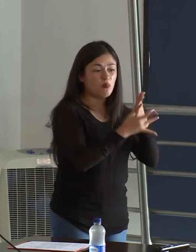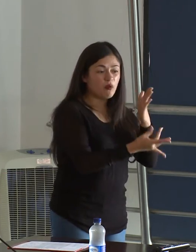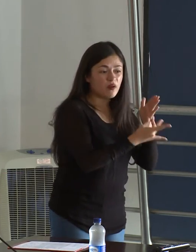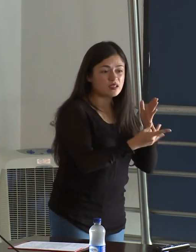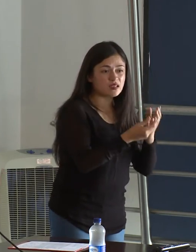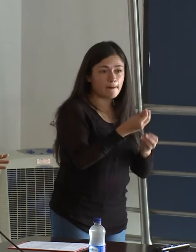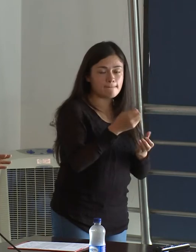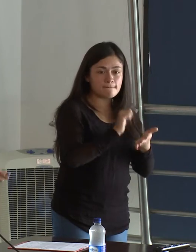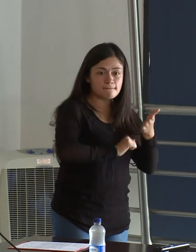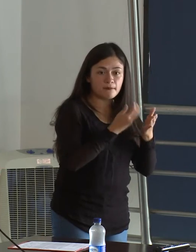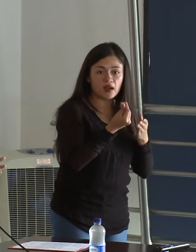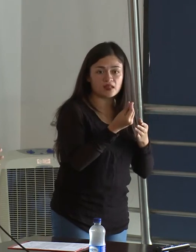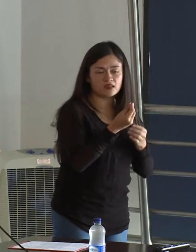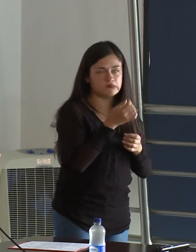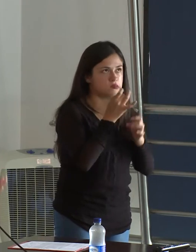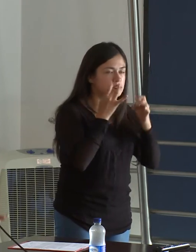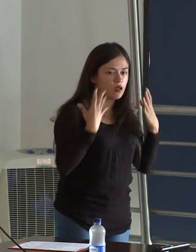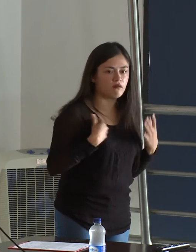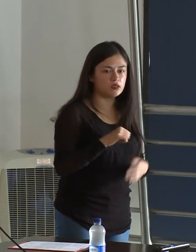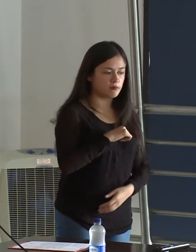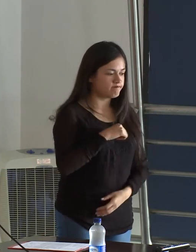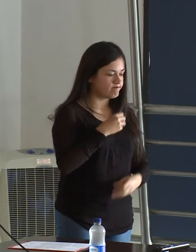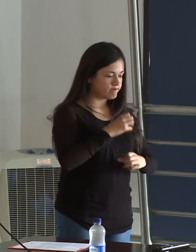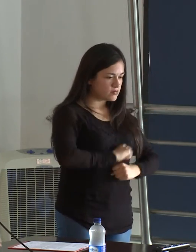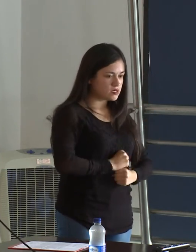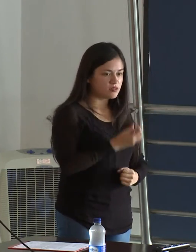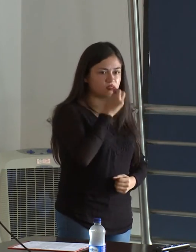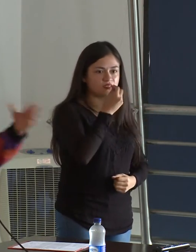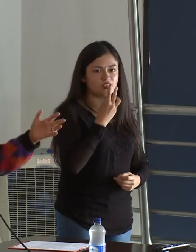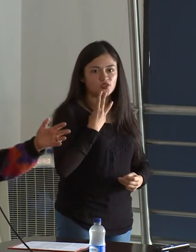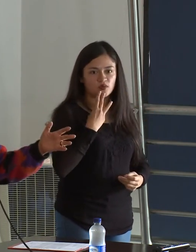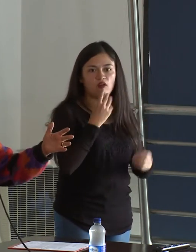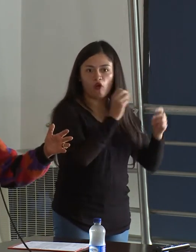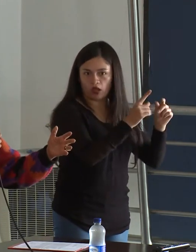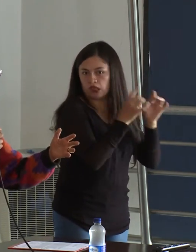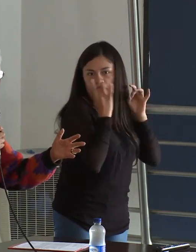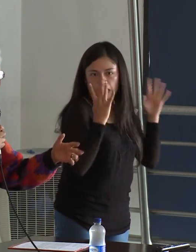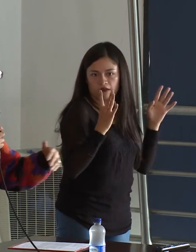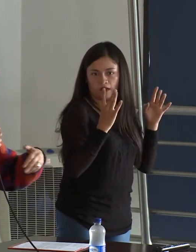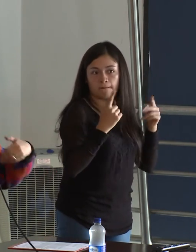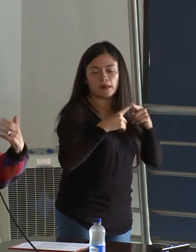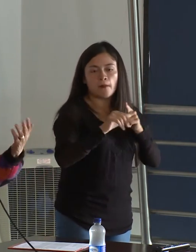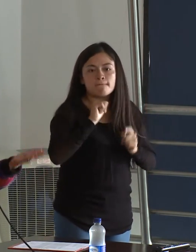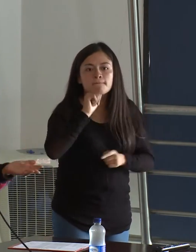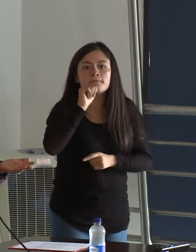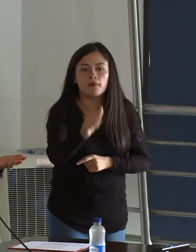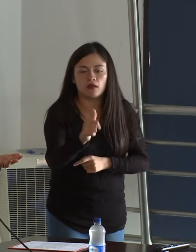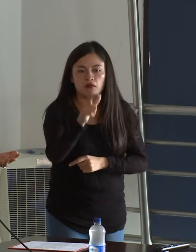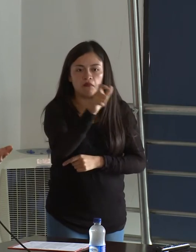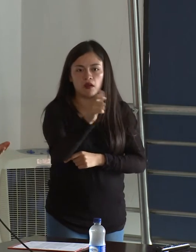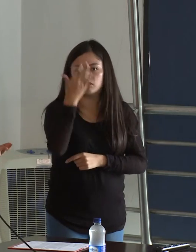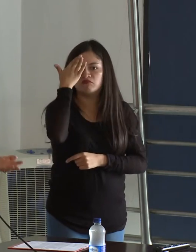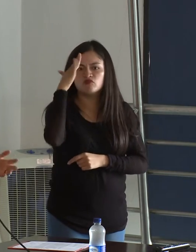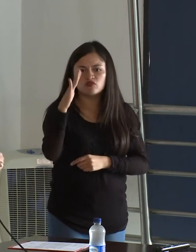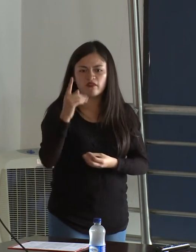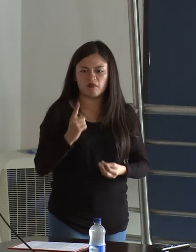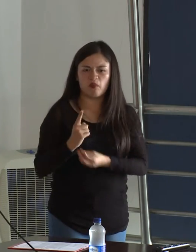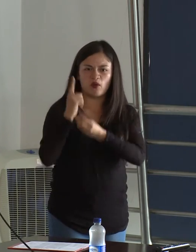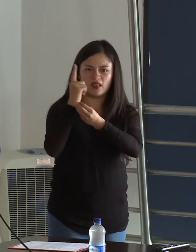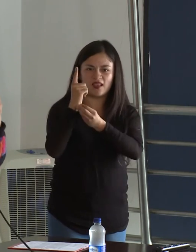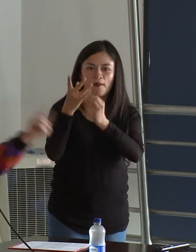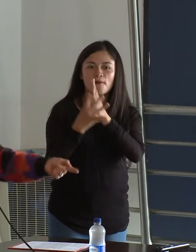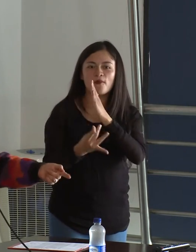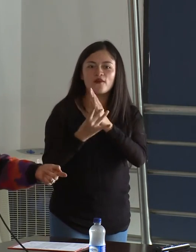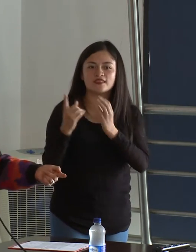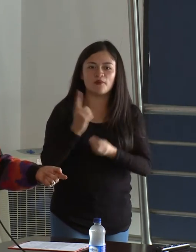bien, está bien. No tenemos con qué decirlo. Pero es que igualmente doloroso y grave es no saber por qué me están